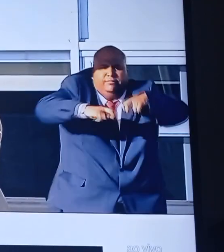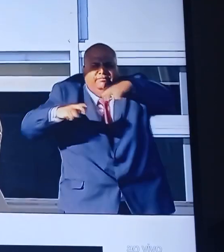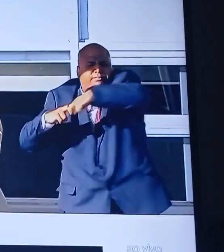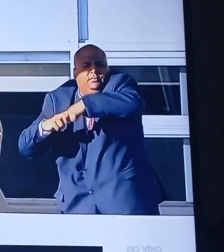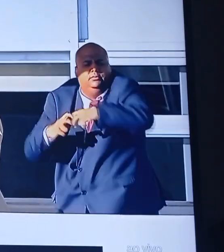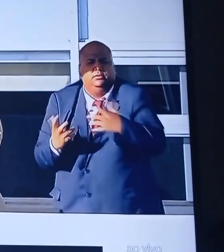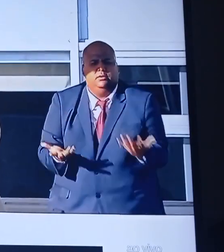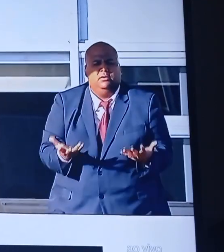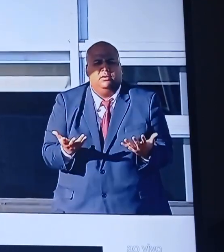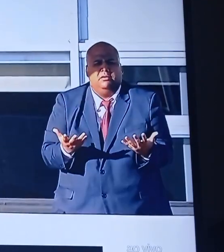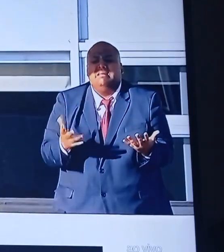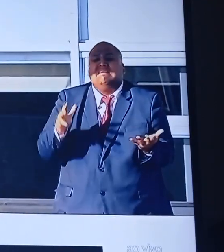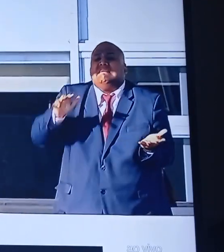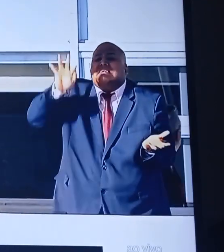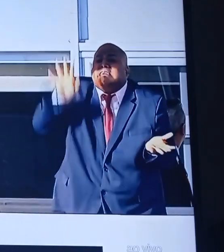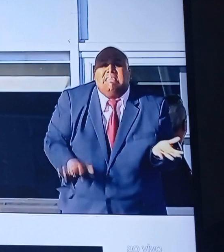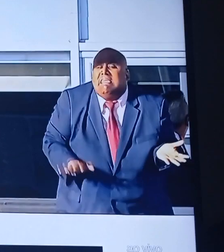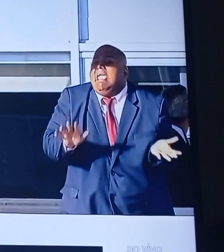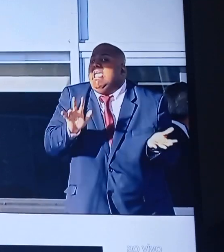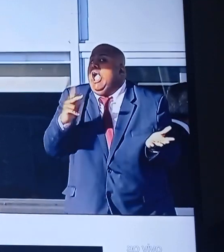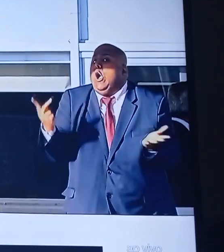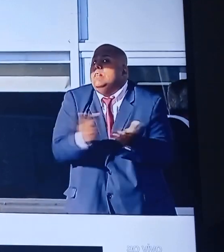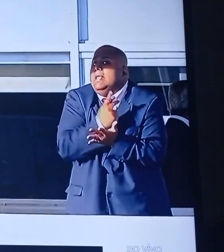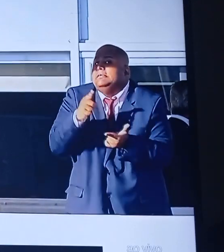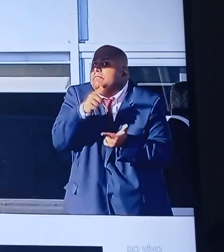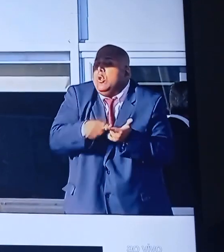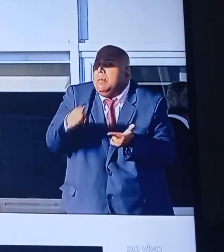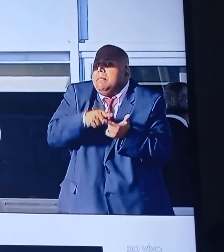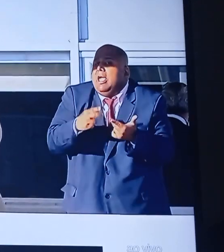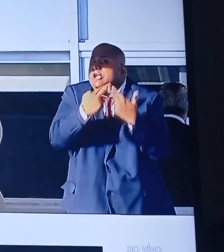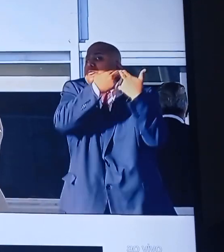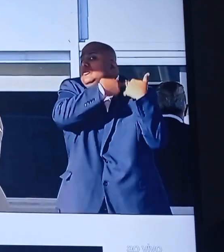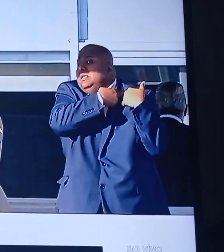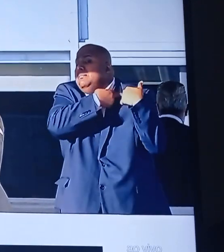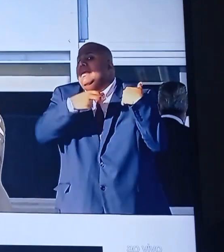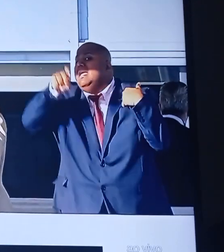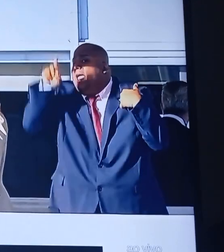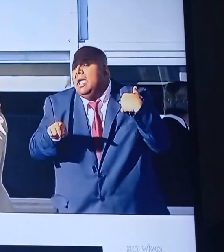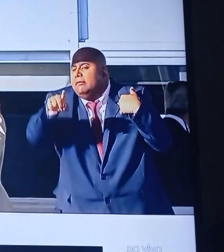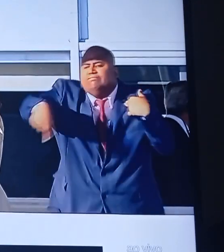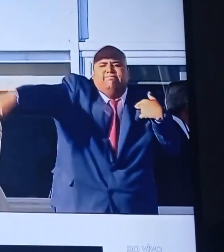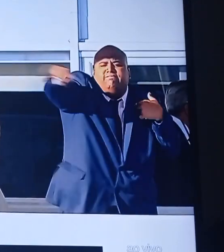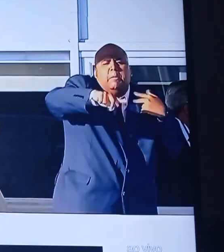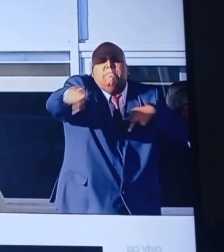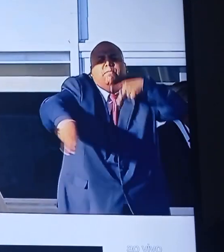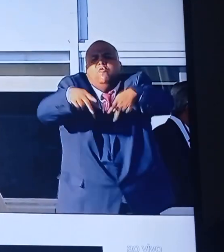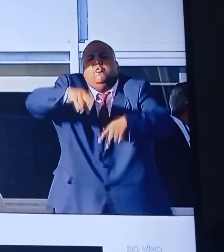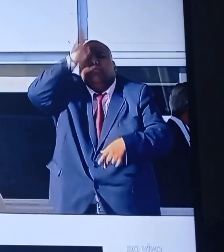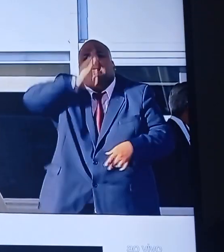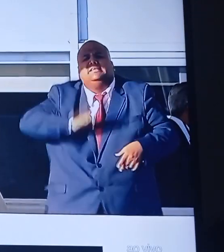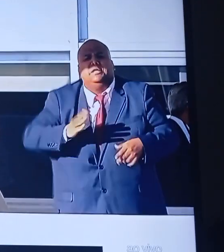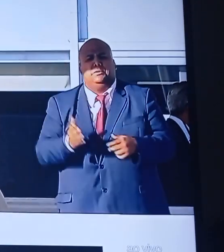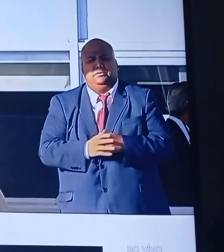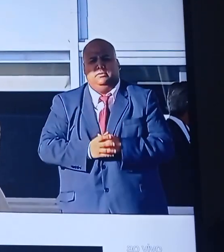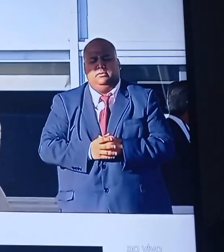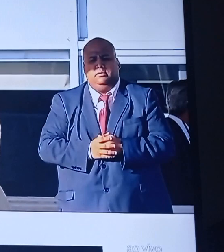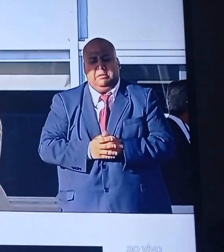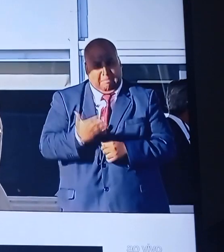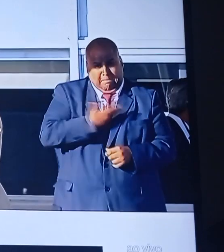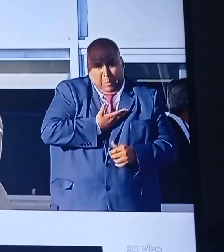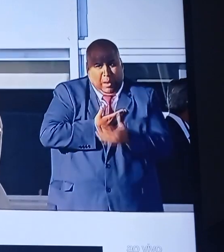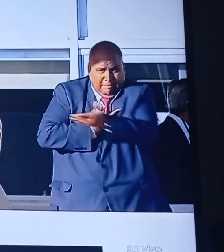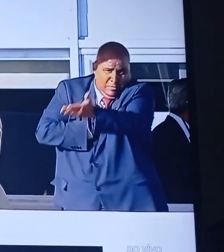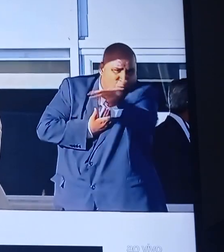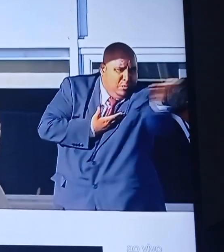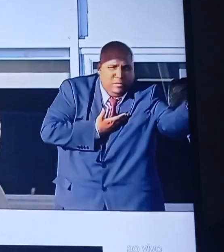E quem está pagando a conta deste apagão é outra vez o povo brasileiro. Meus